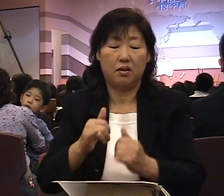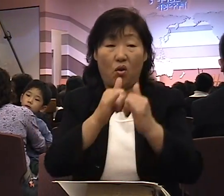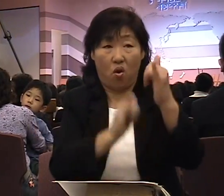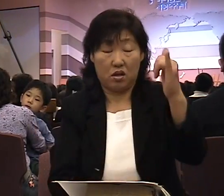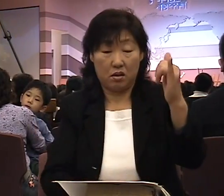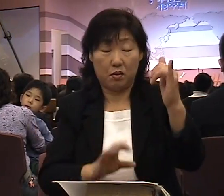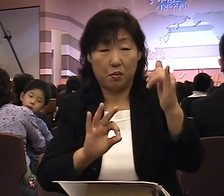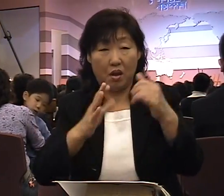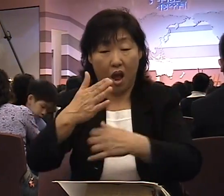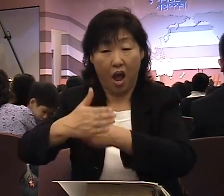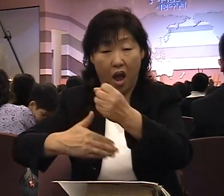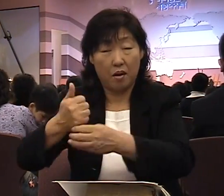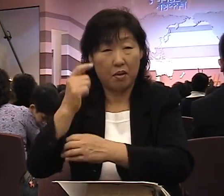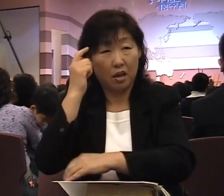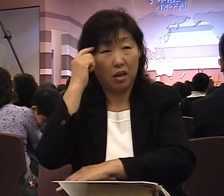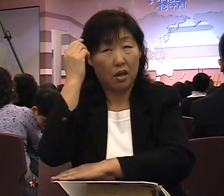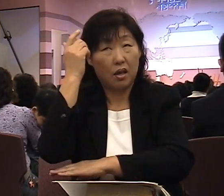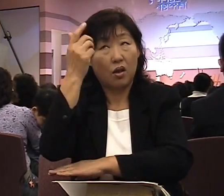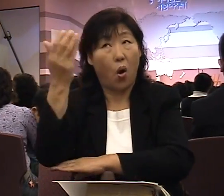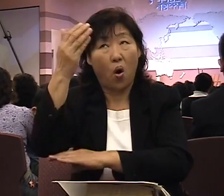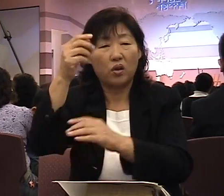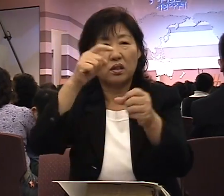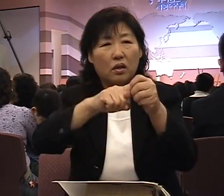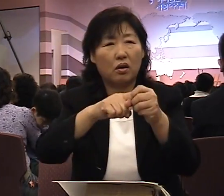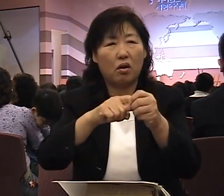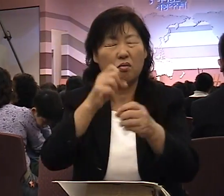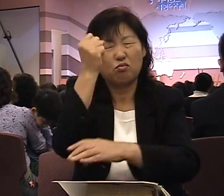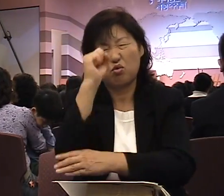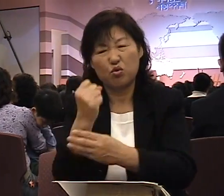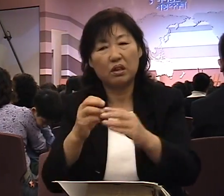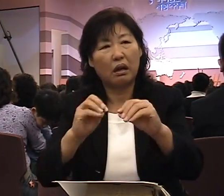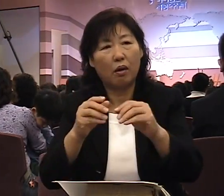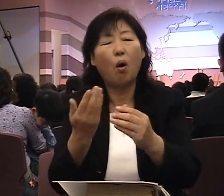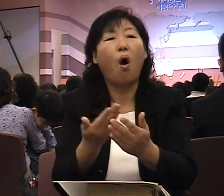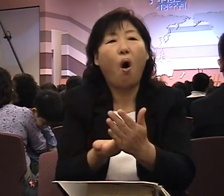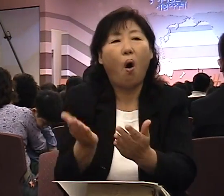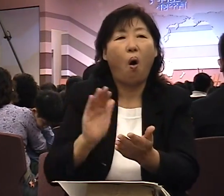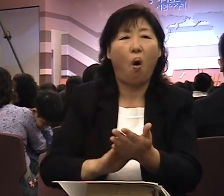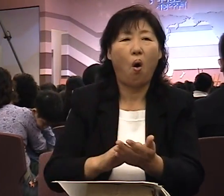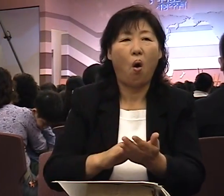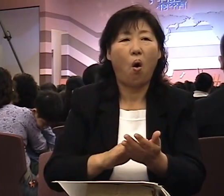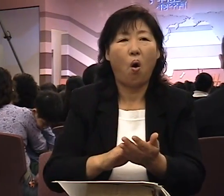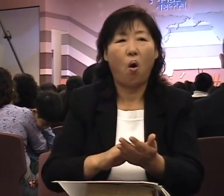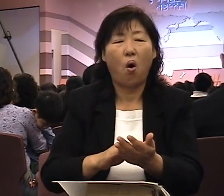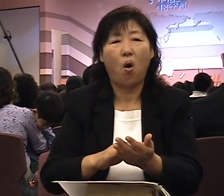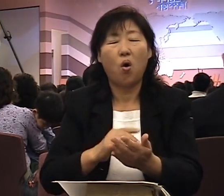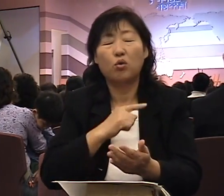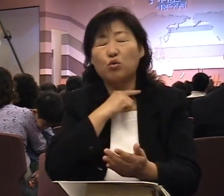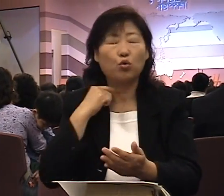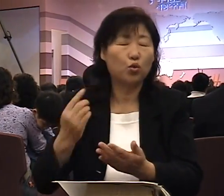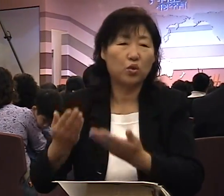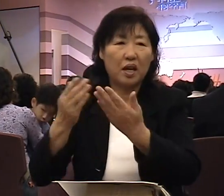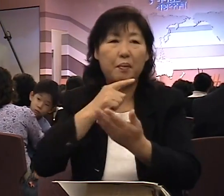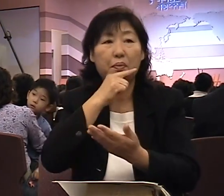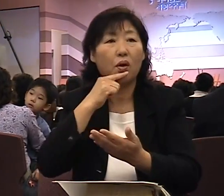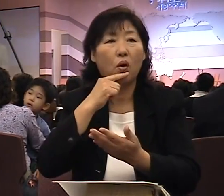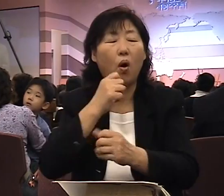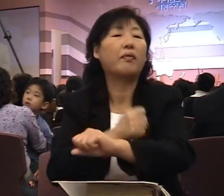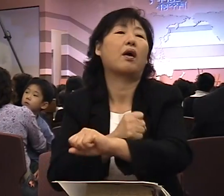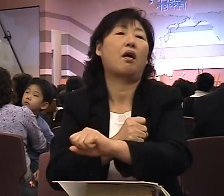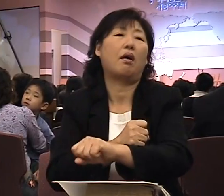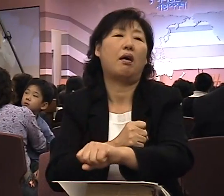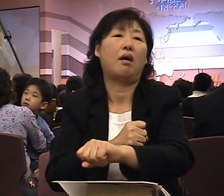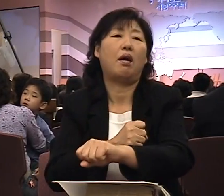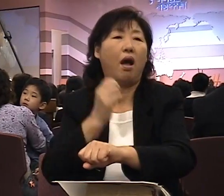하나님께서 영적으로 묵은 땅을 어떻게 기경하시던가요? 순교자의 피로 하십니다. 우리 한국에도